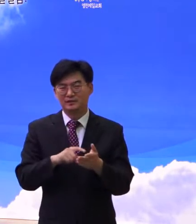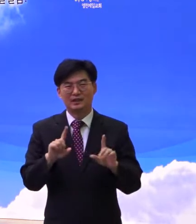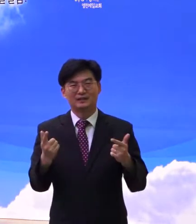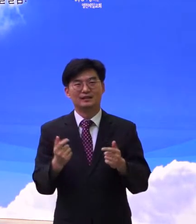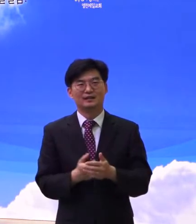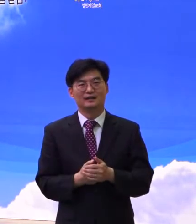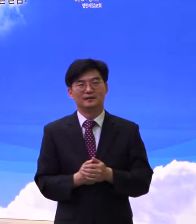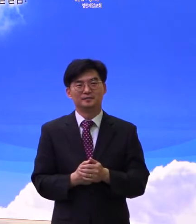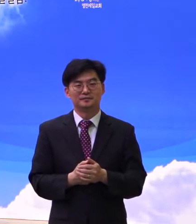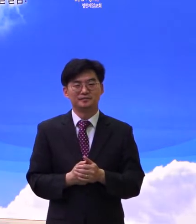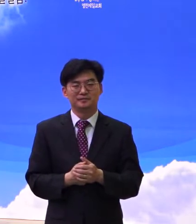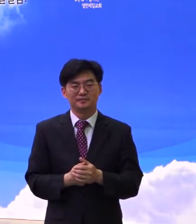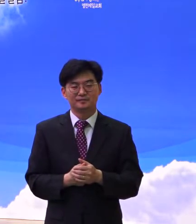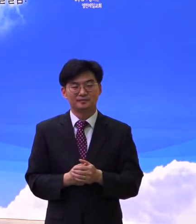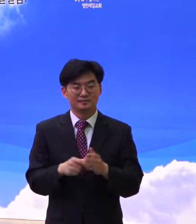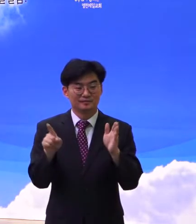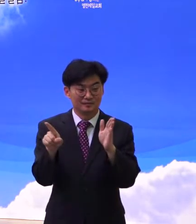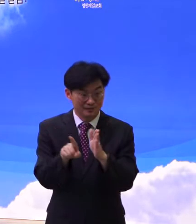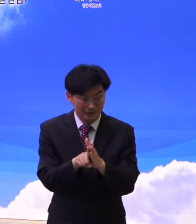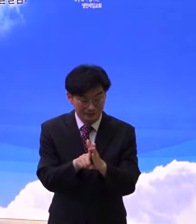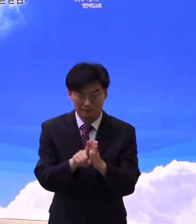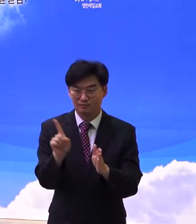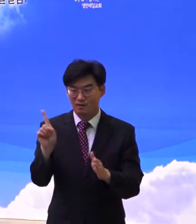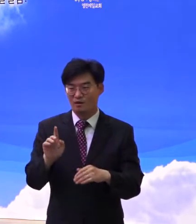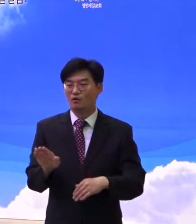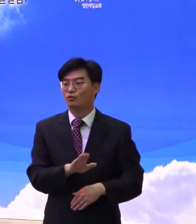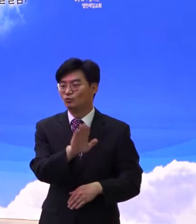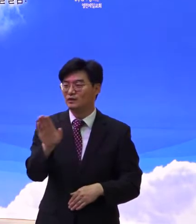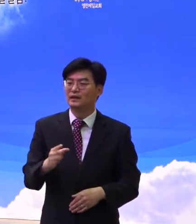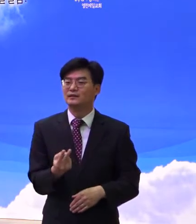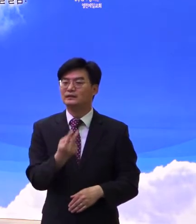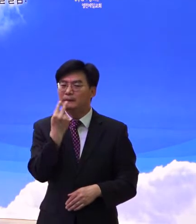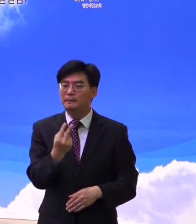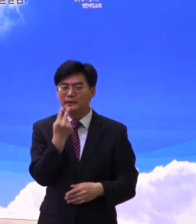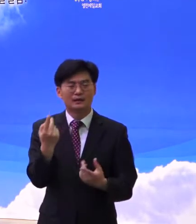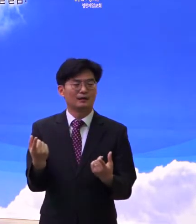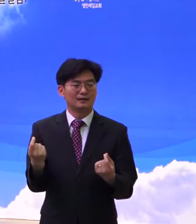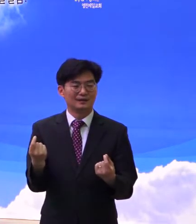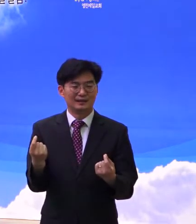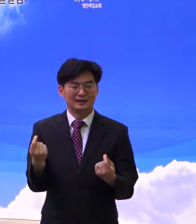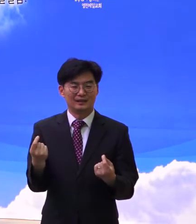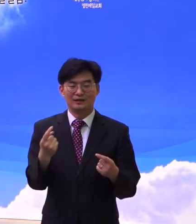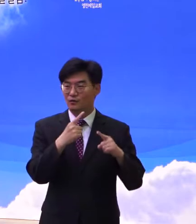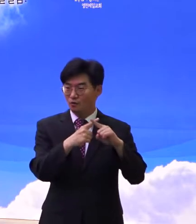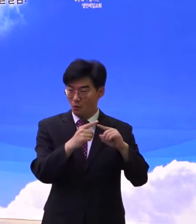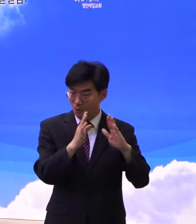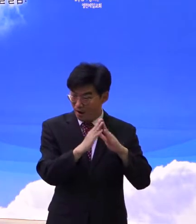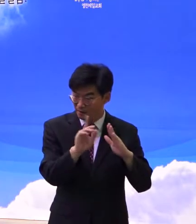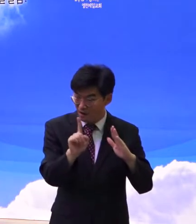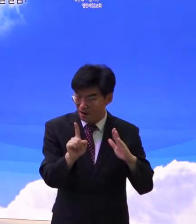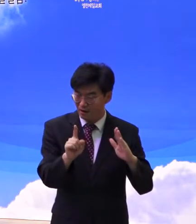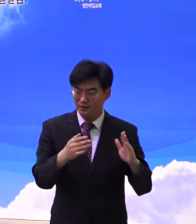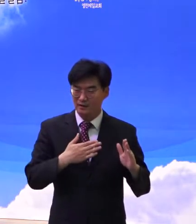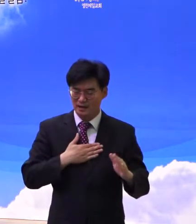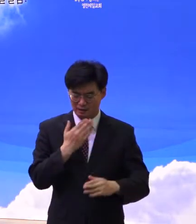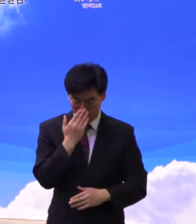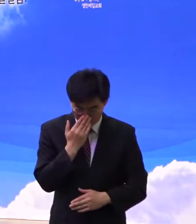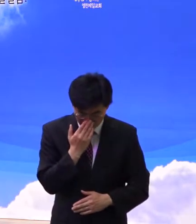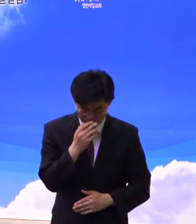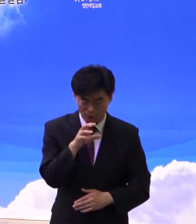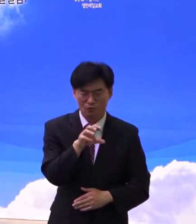신앙은 우리의 생명이 되어야 하고 교회는 내가 가장 겸손해지는